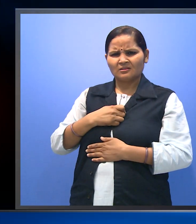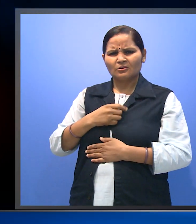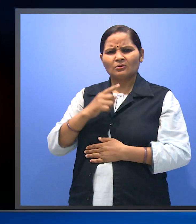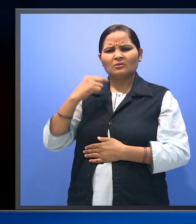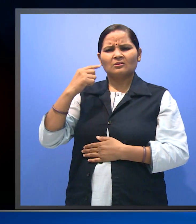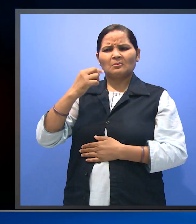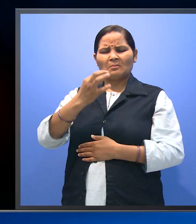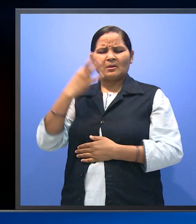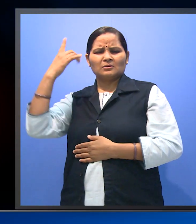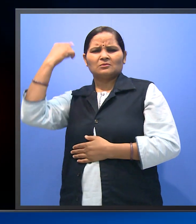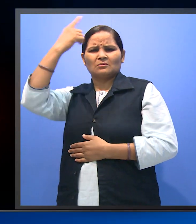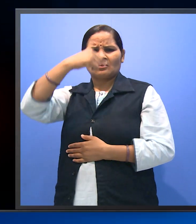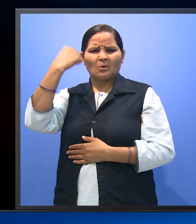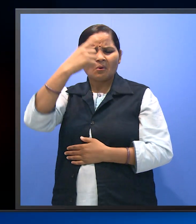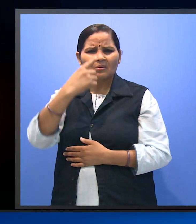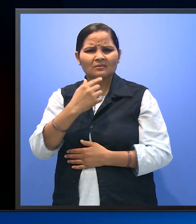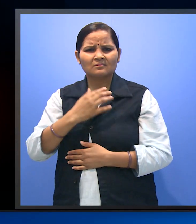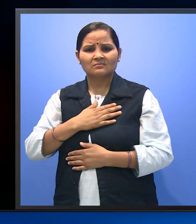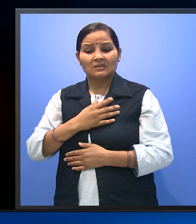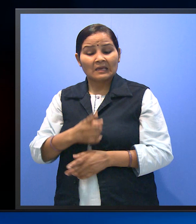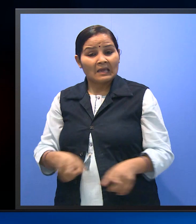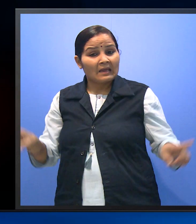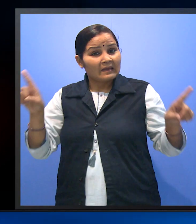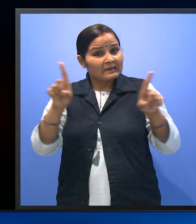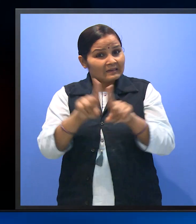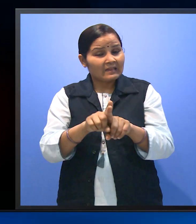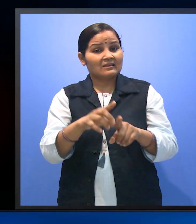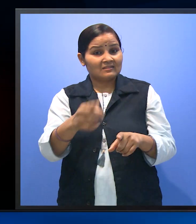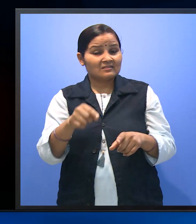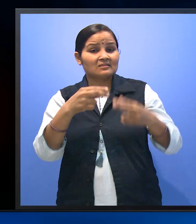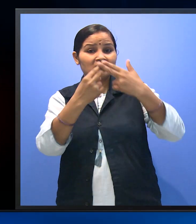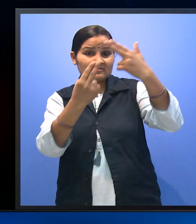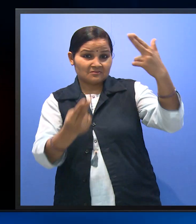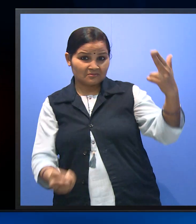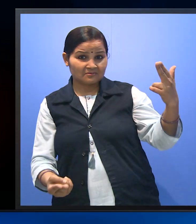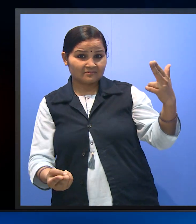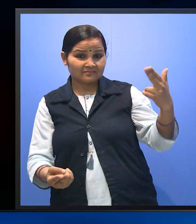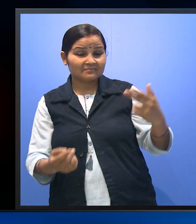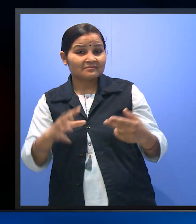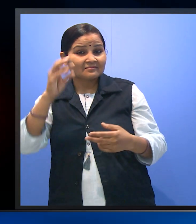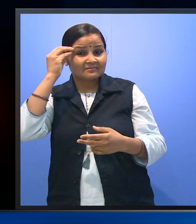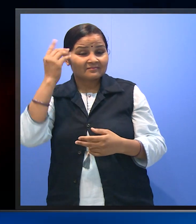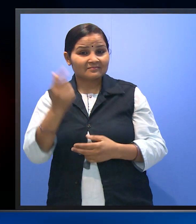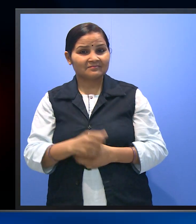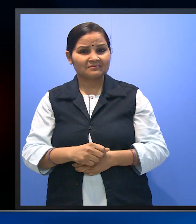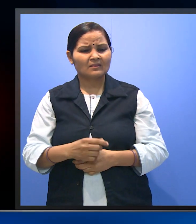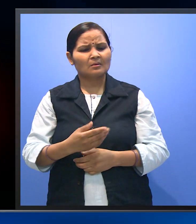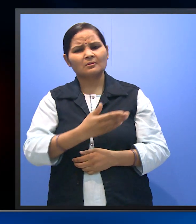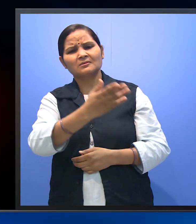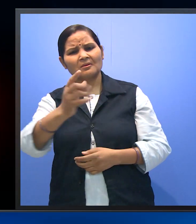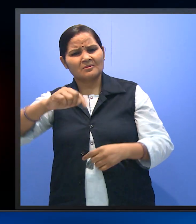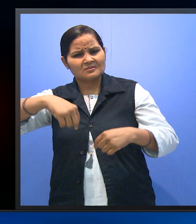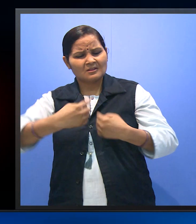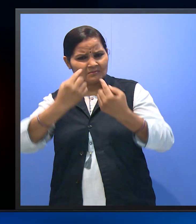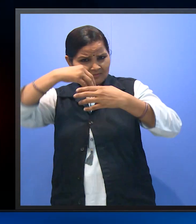कौन। ठीक इसी प्रकार कहानी से हमें ये सीख मिलती है कि हमें भी अपने जीवन